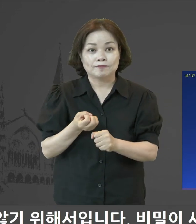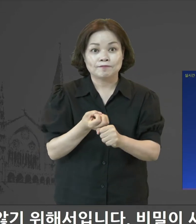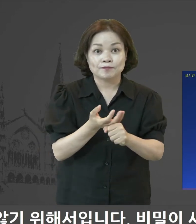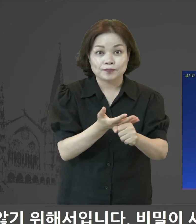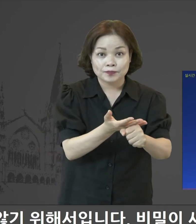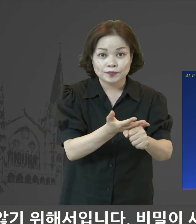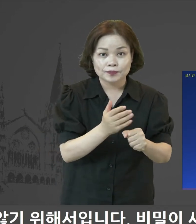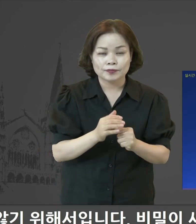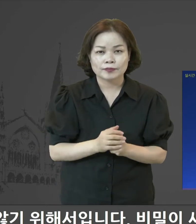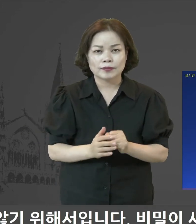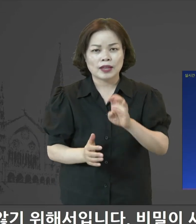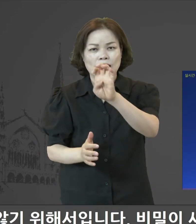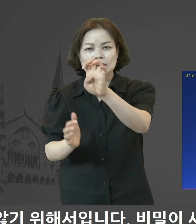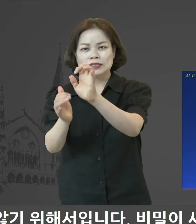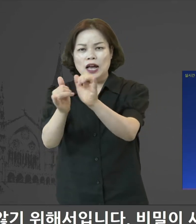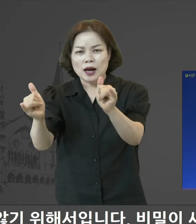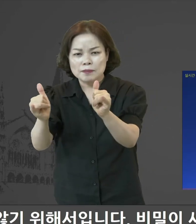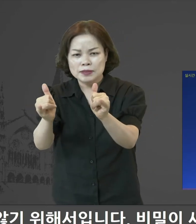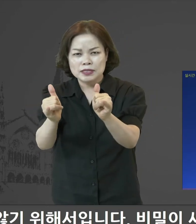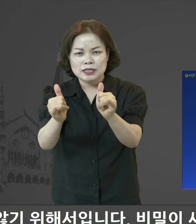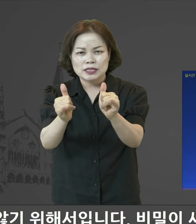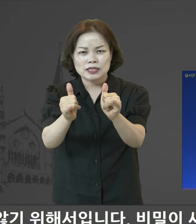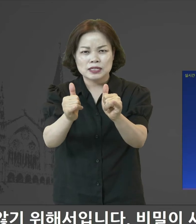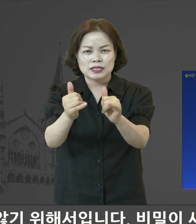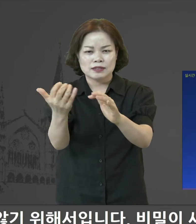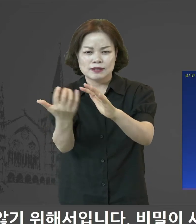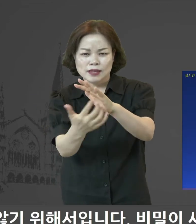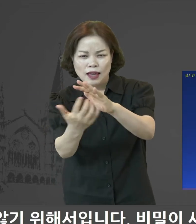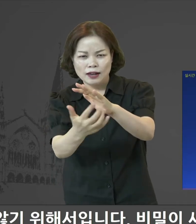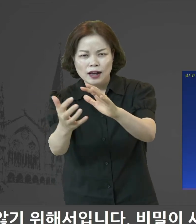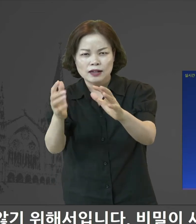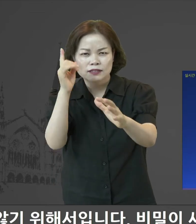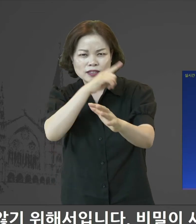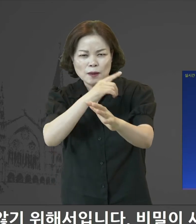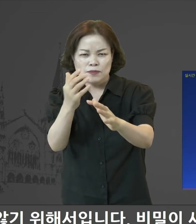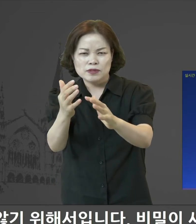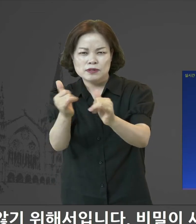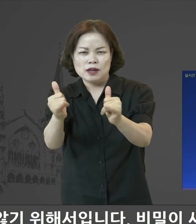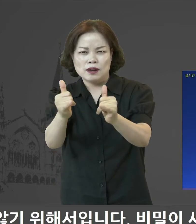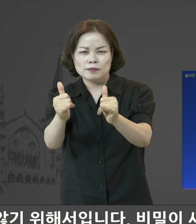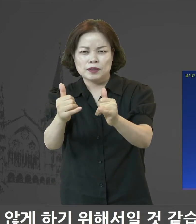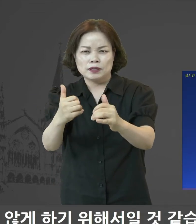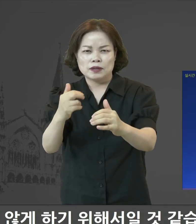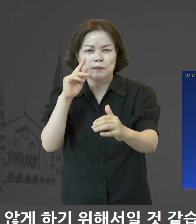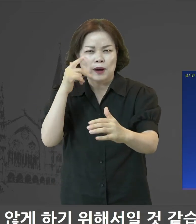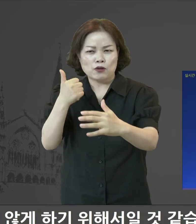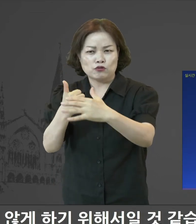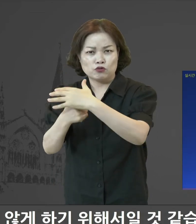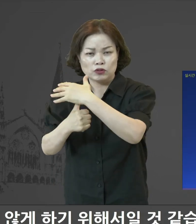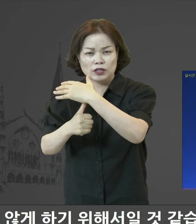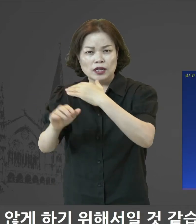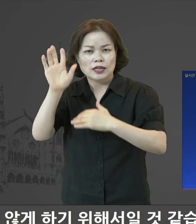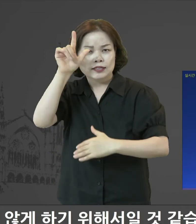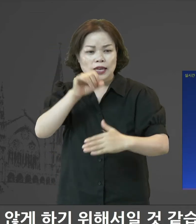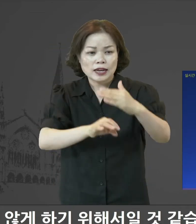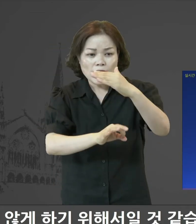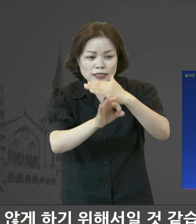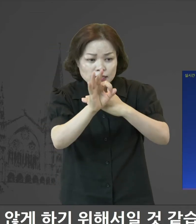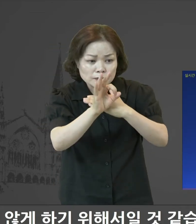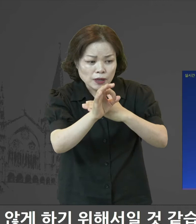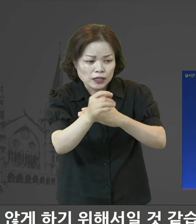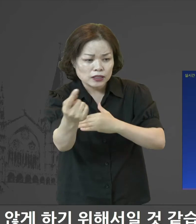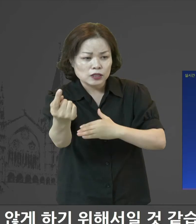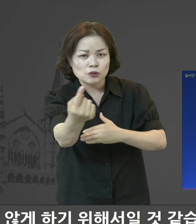겁니다. 40인의 결사대 자객단이 바울을 죽이려 합니다. 그러니까 내일 아침에 이들이